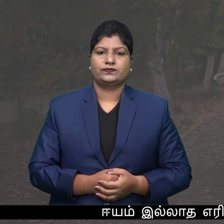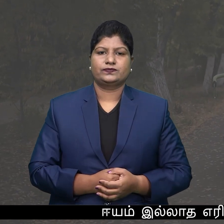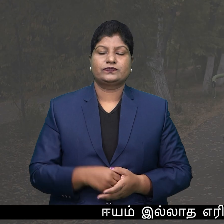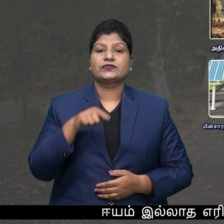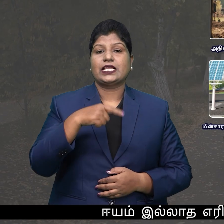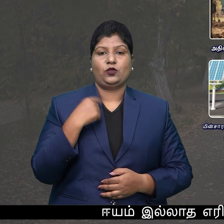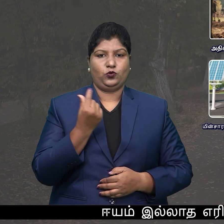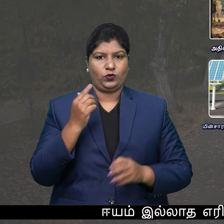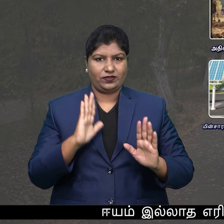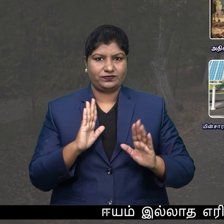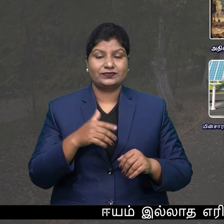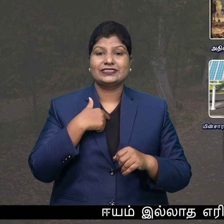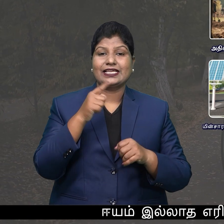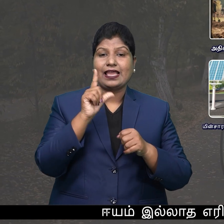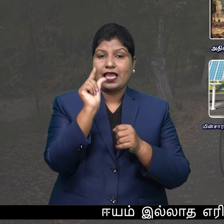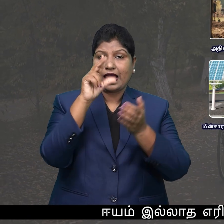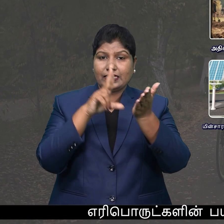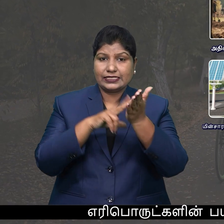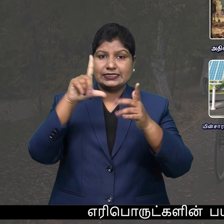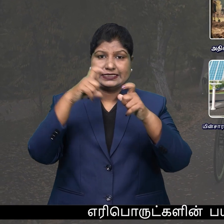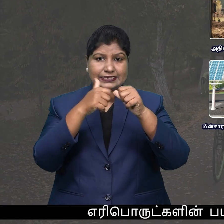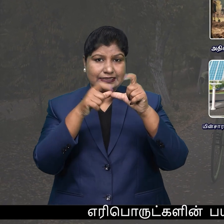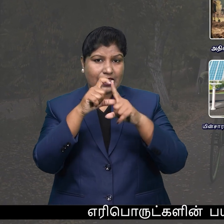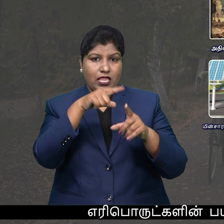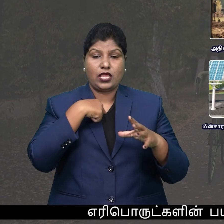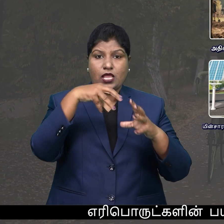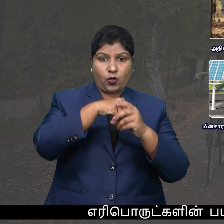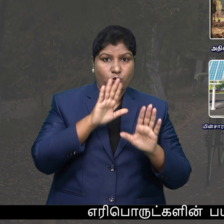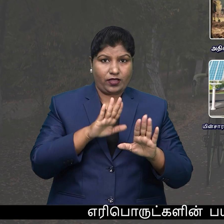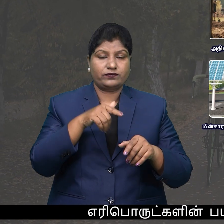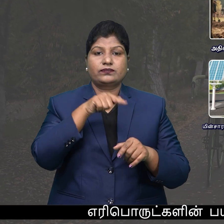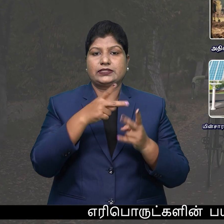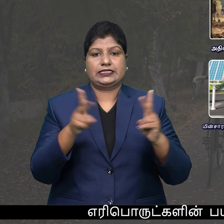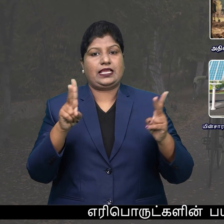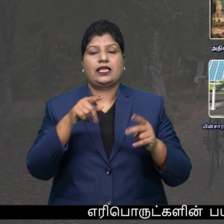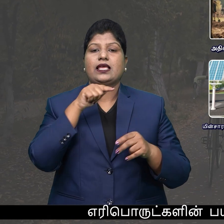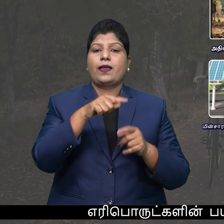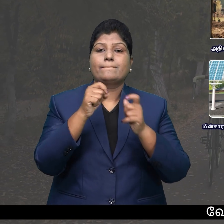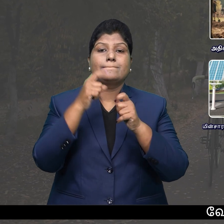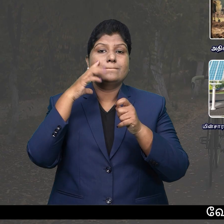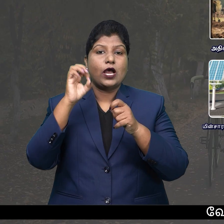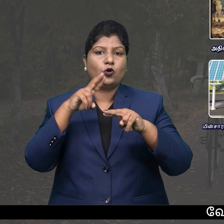ஈயம் இல்லாத எரிபொருள் மற்றும் உயிரி எரிபொருட்களின் பயன்பாடு ஊக்குவிக்கப்பட வேண்டும்.